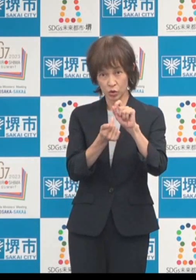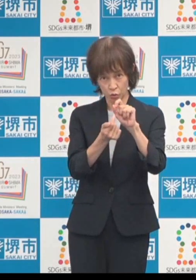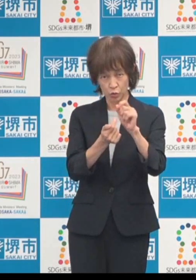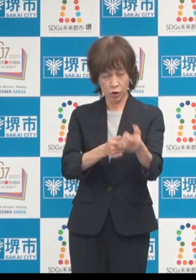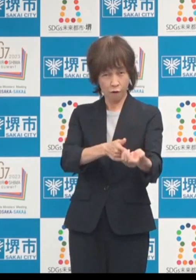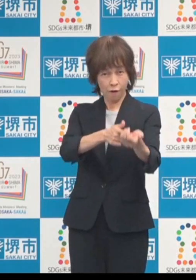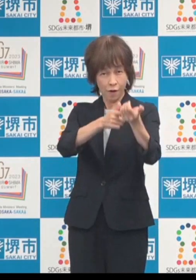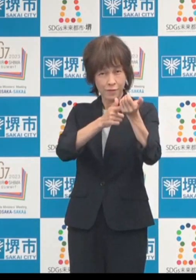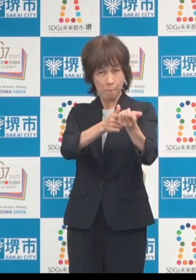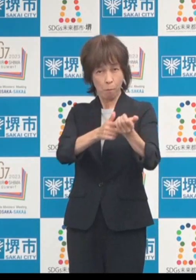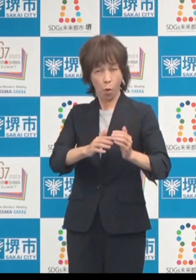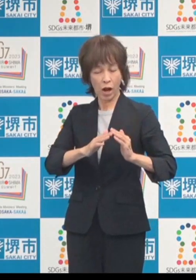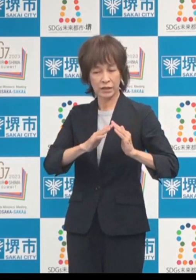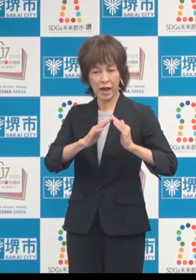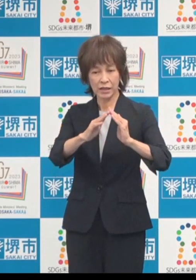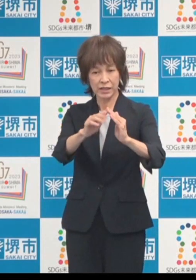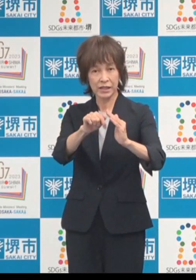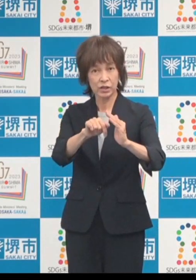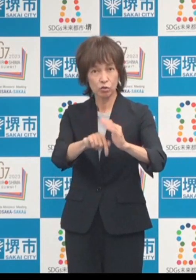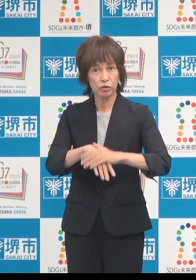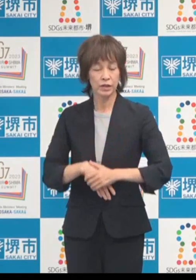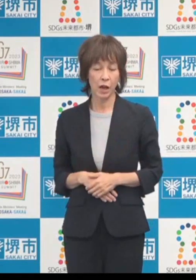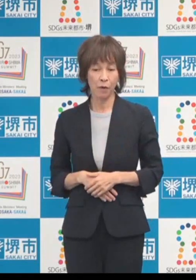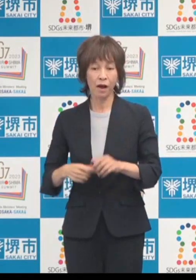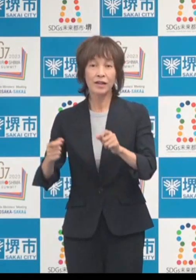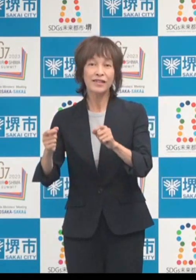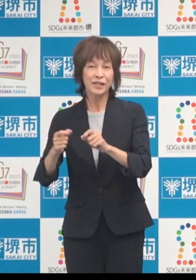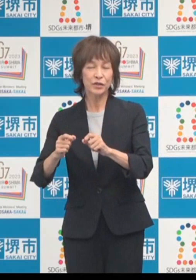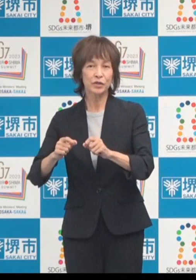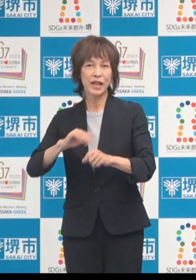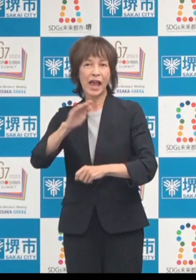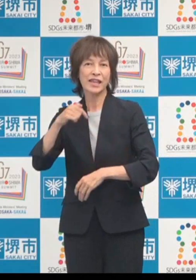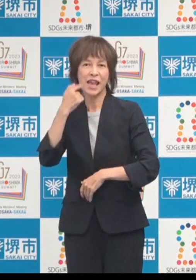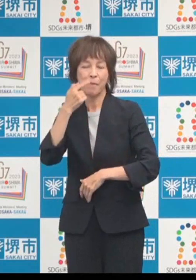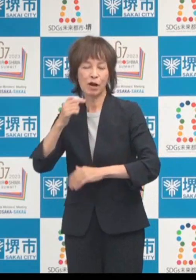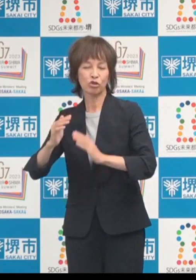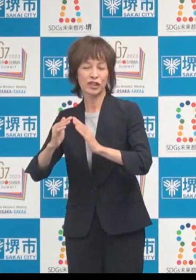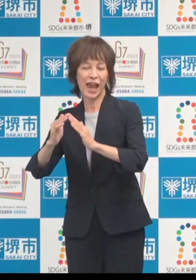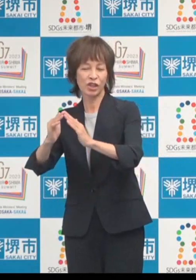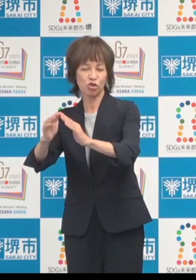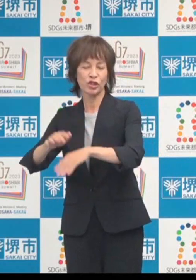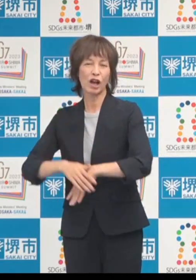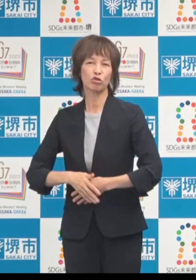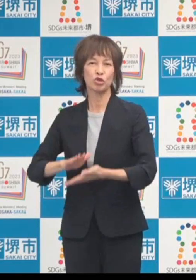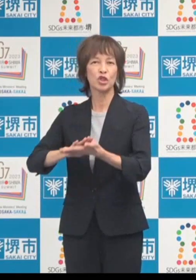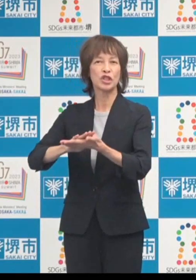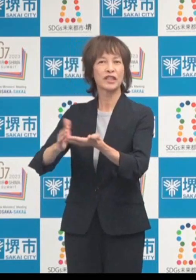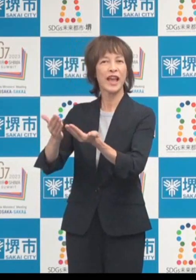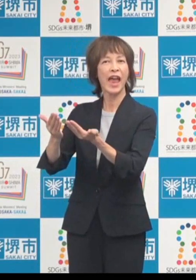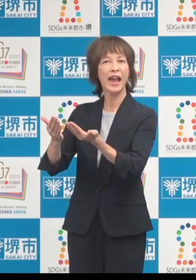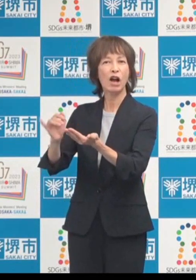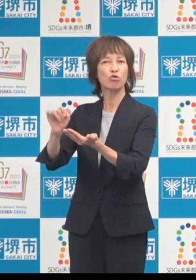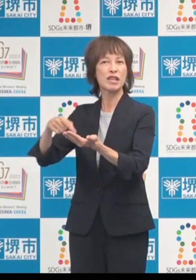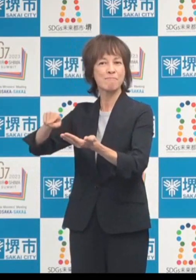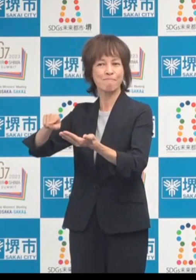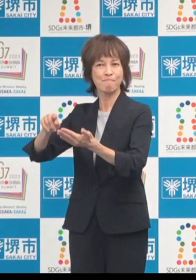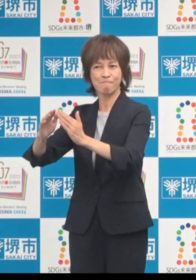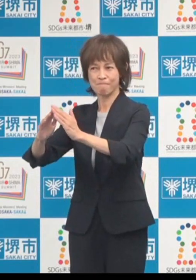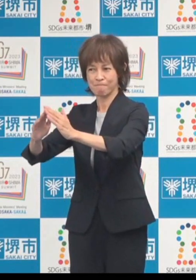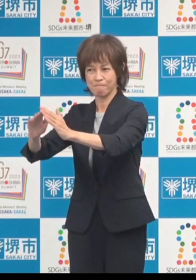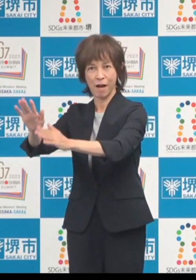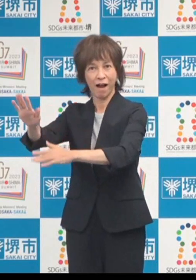式につきましては、近隣に山口系住宅、また清学院という施設もございます